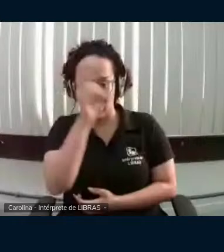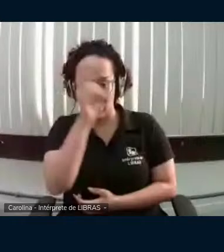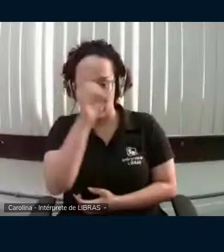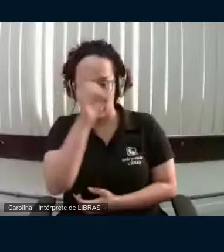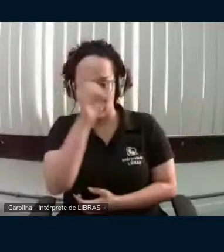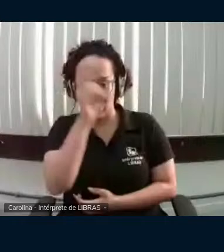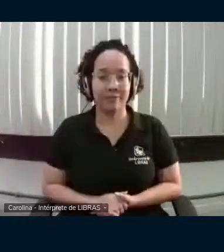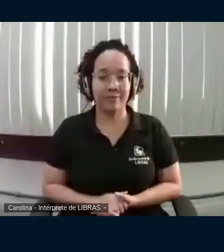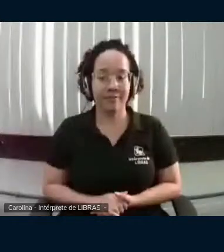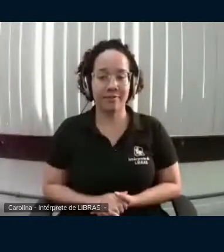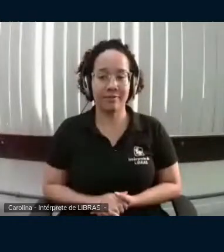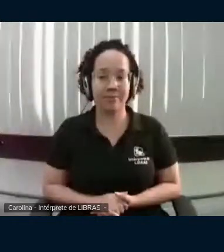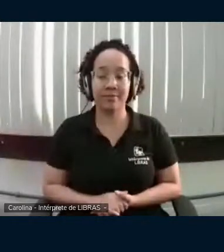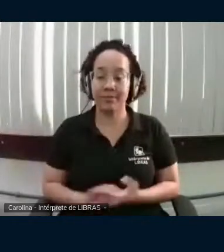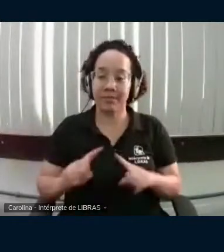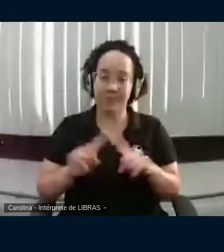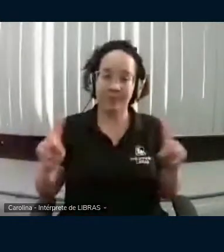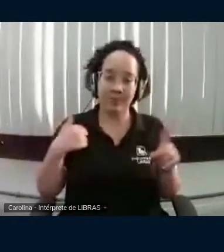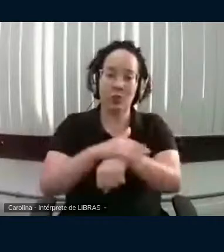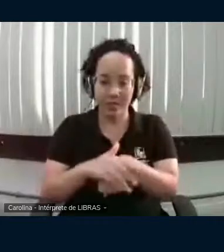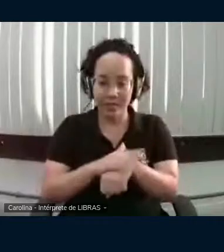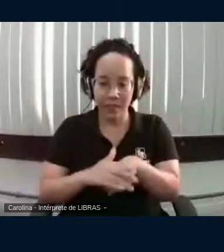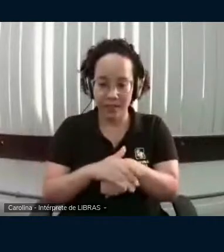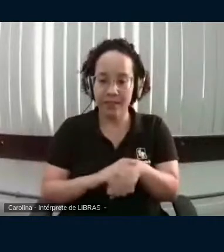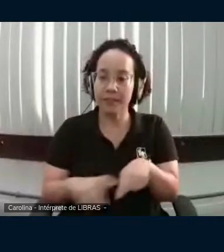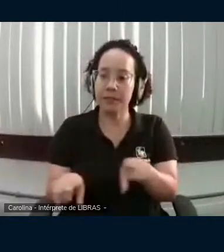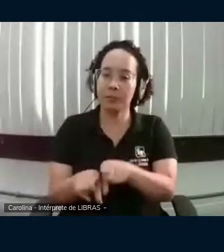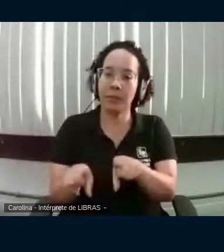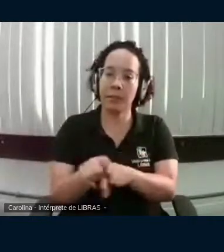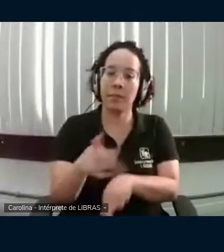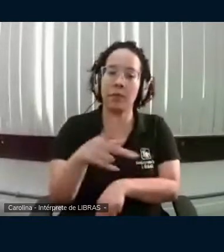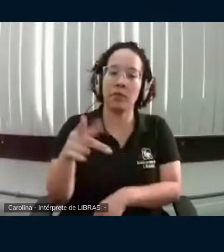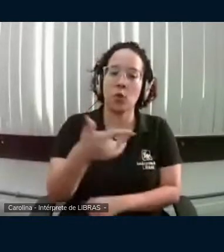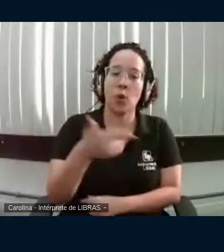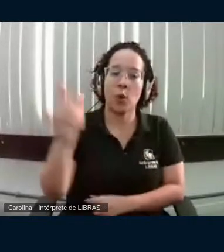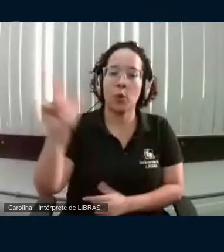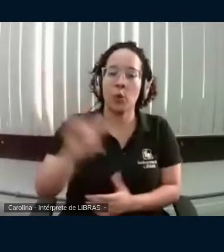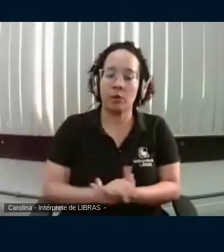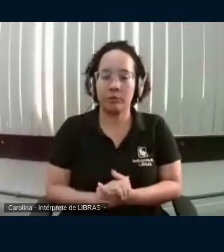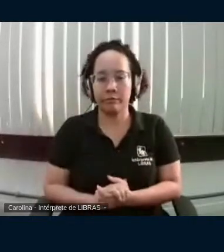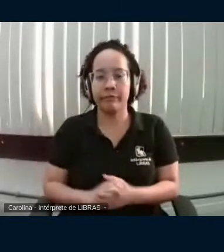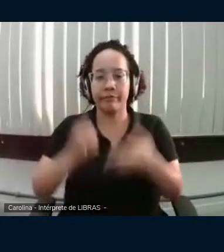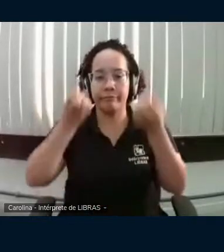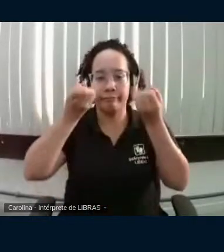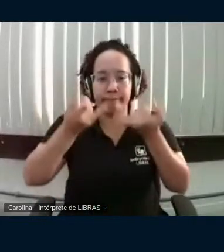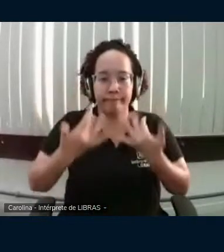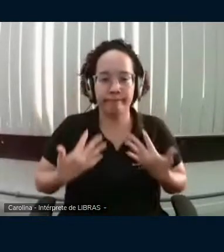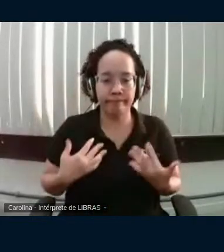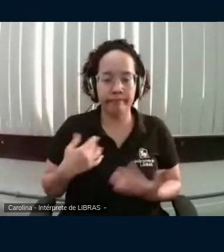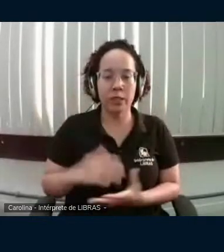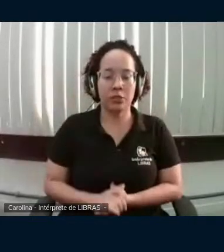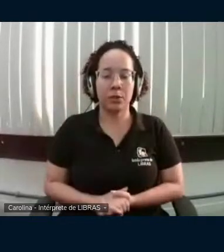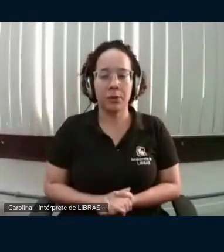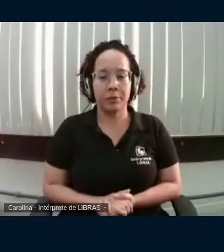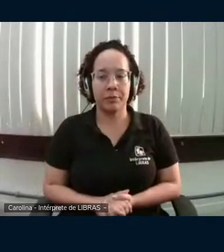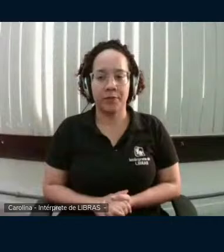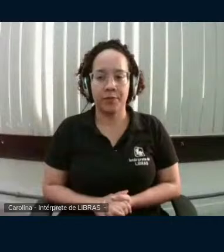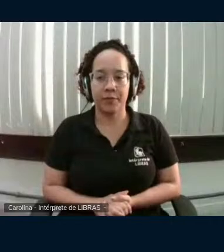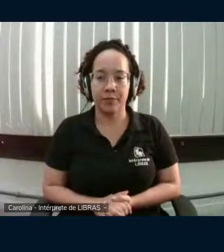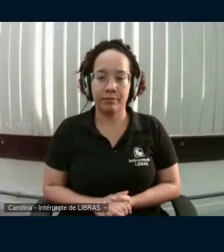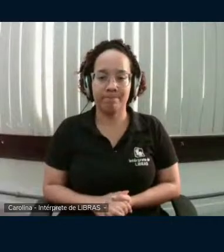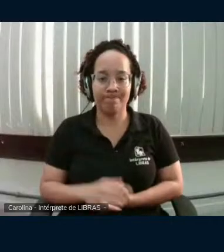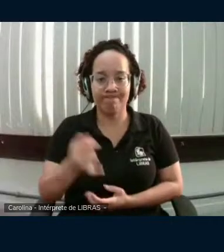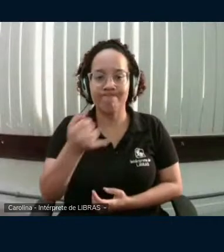Mas conversei com um colega na universidade também, e ele deu um dado que eu considerei muito interessante,